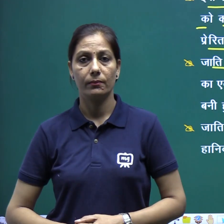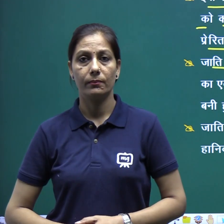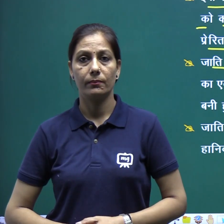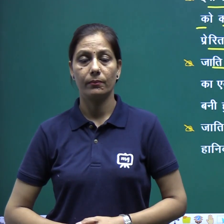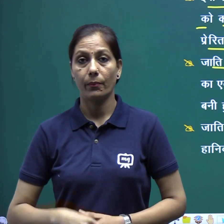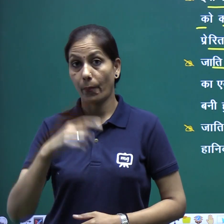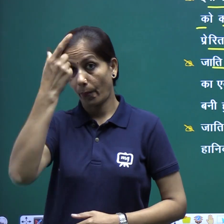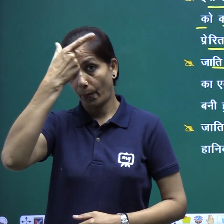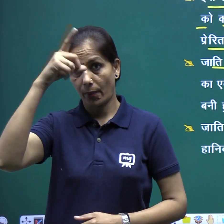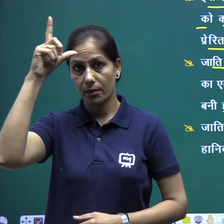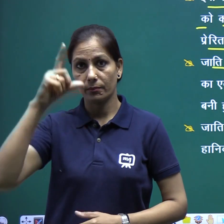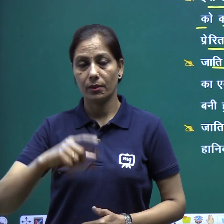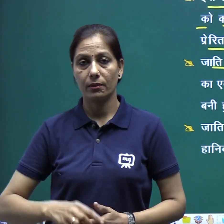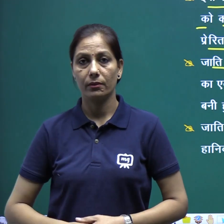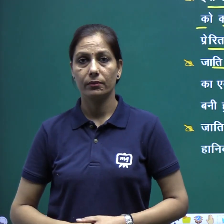भारत में